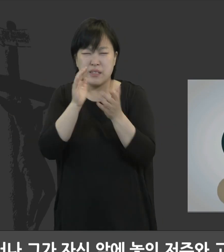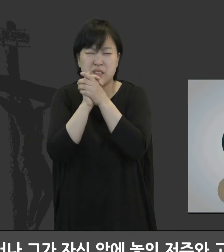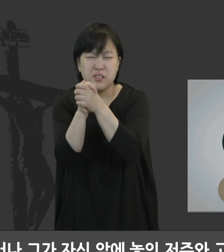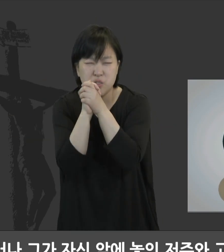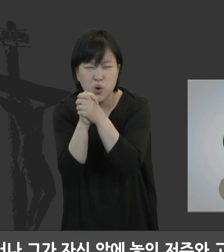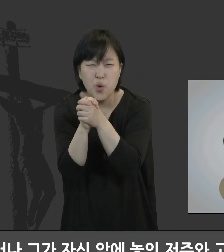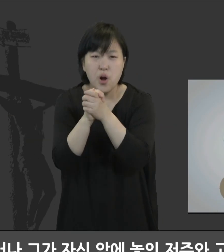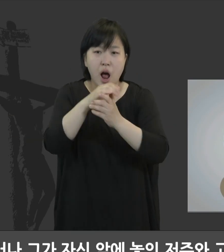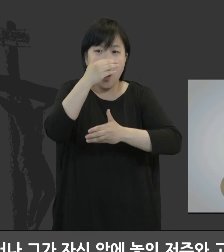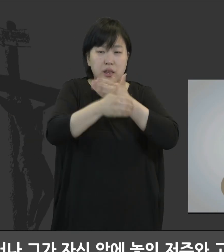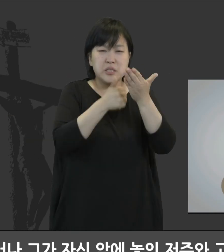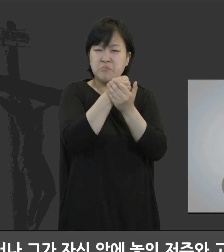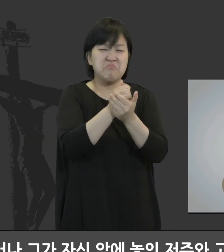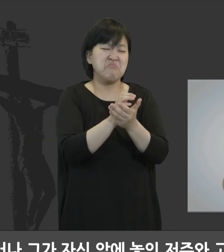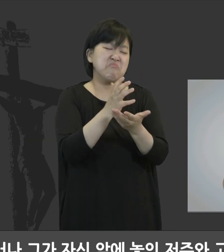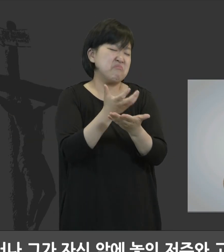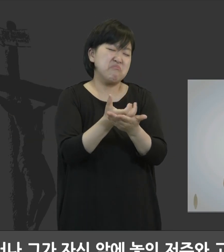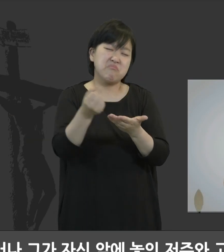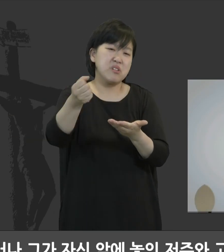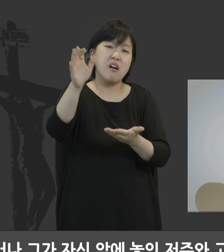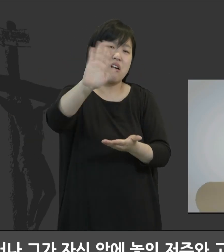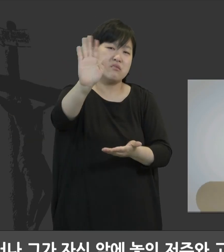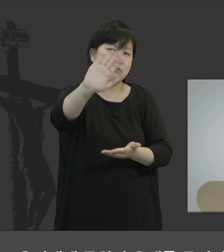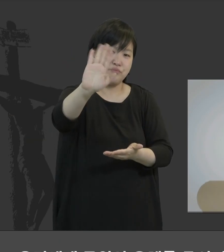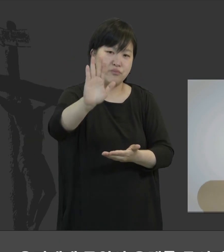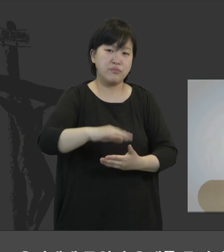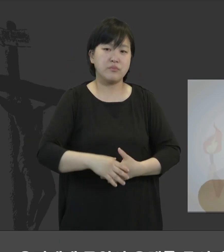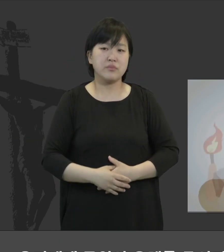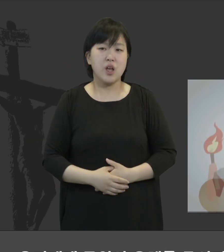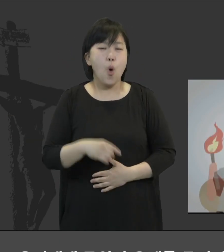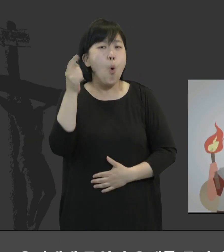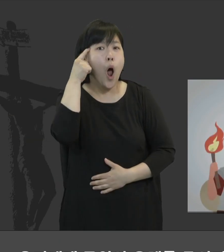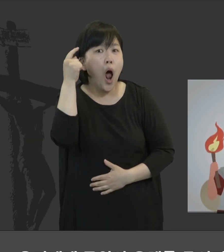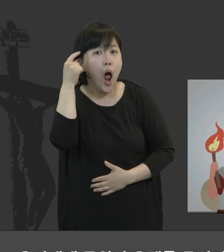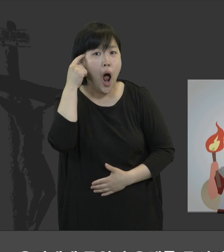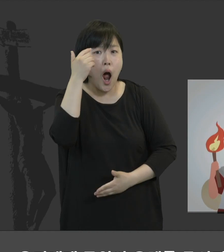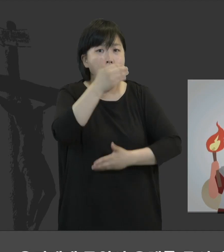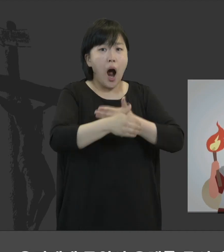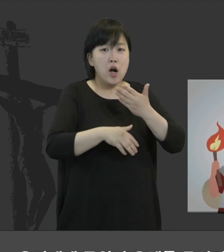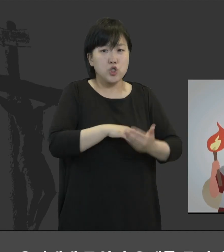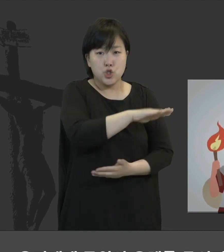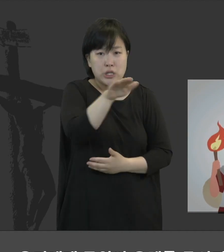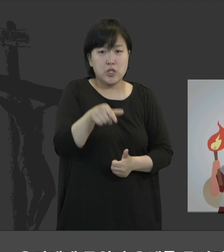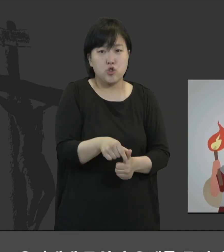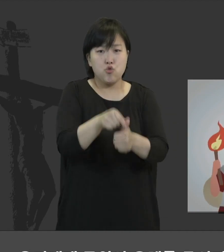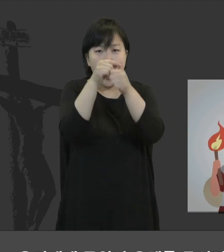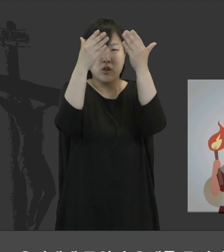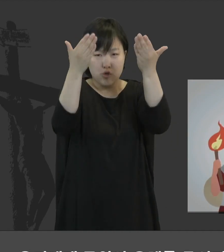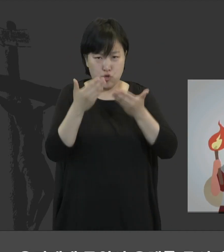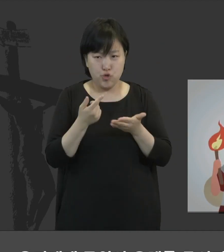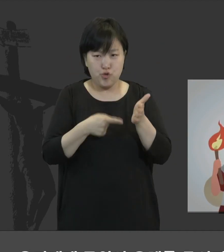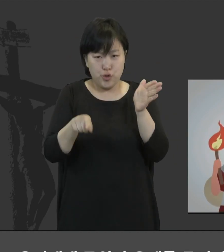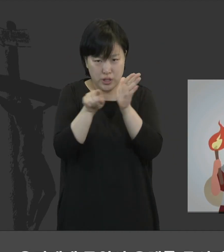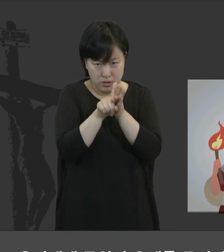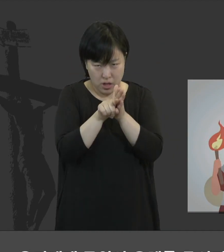그 기도를 들어주지 않으셨습니다. 우리에게 구원의 은혜를 주시기 위해서였습니다.